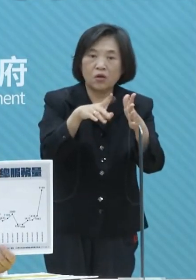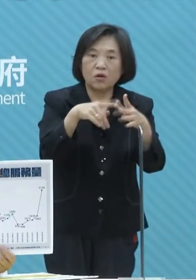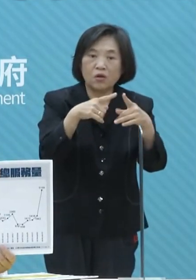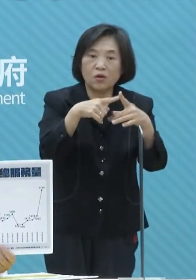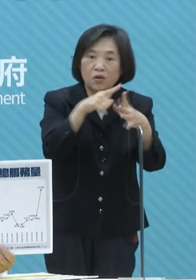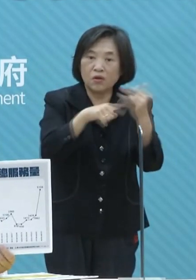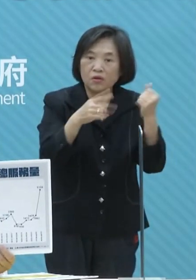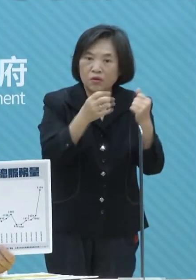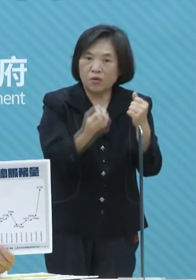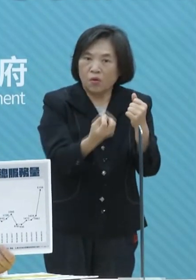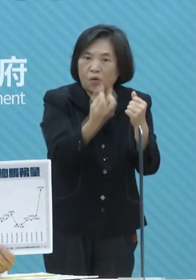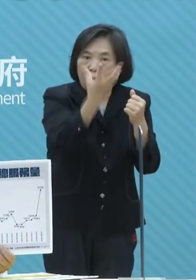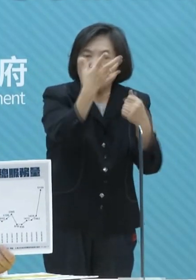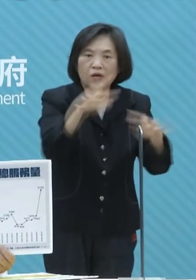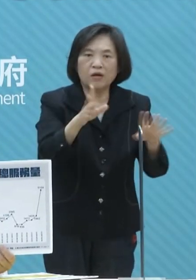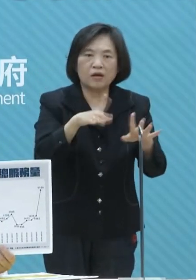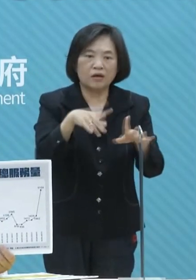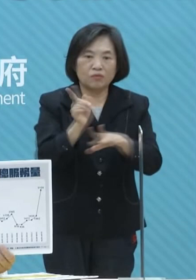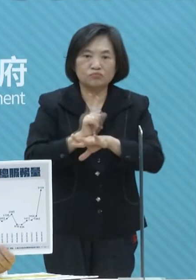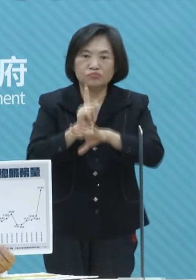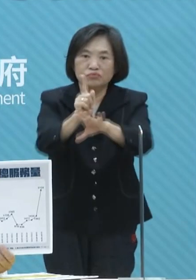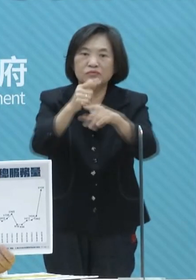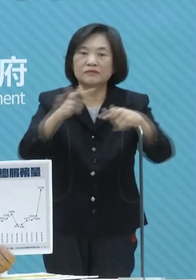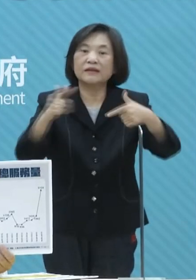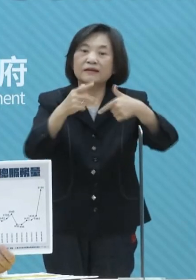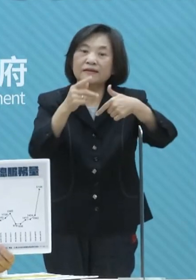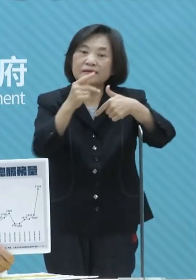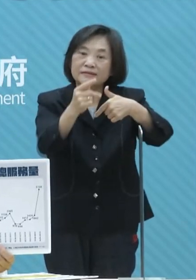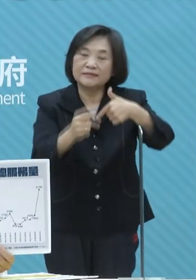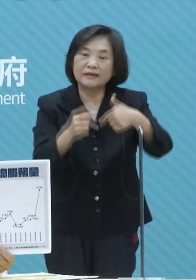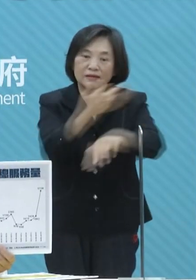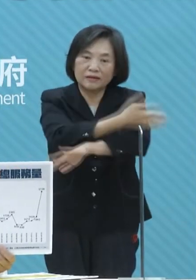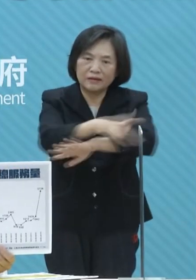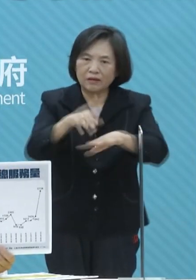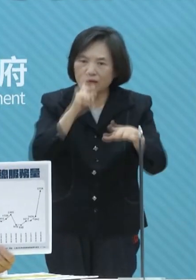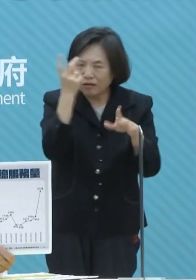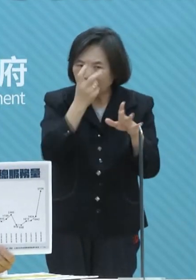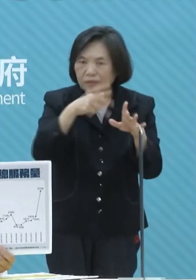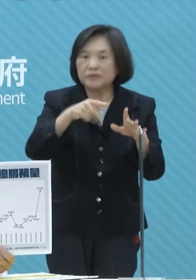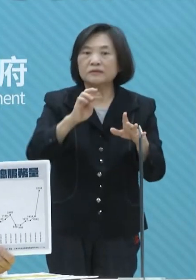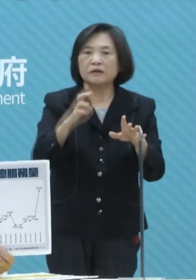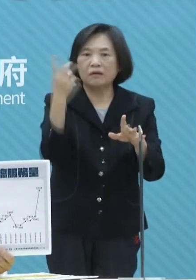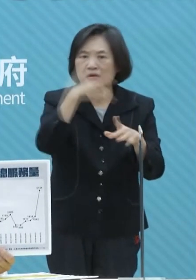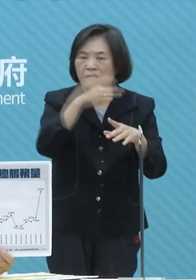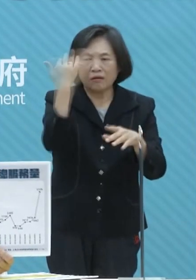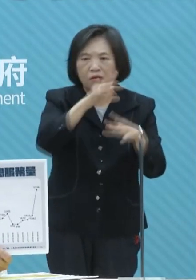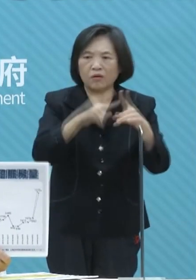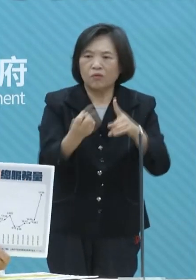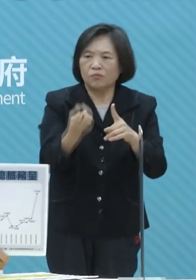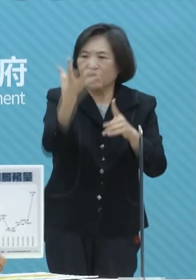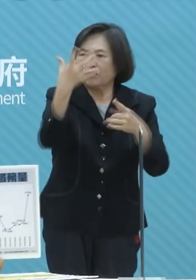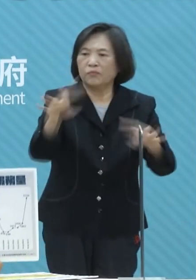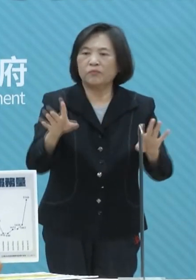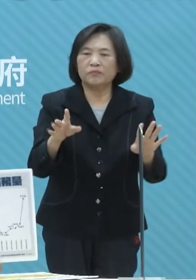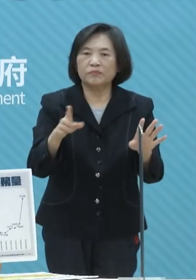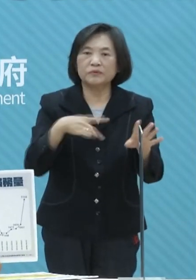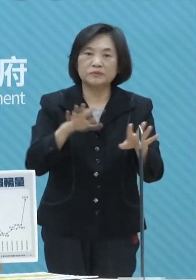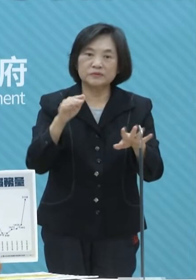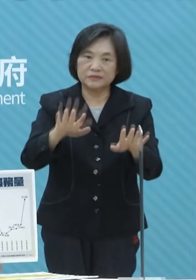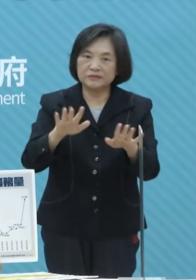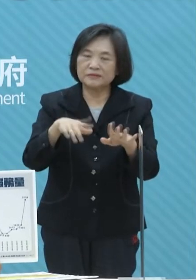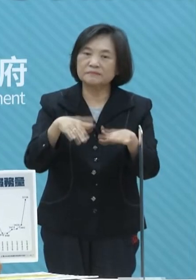程车把它载去大家和平公园做那个 PCR 啊，很明显就人数要上升了。所以当台北市